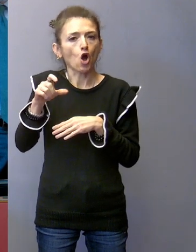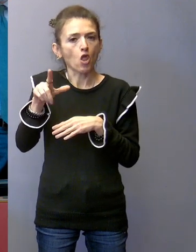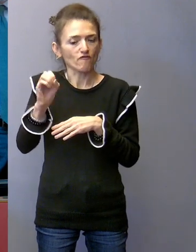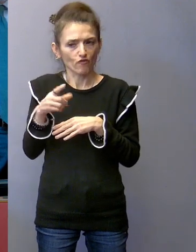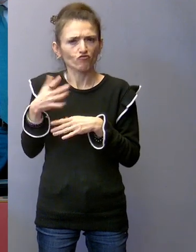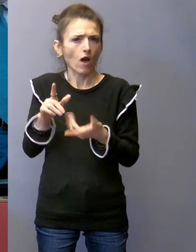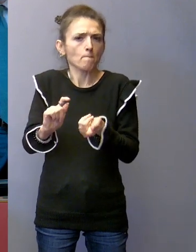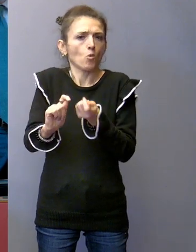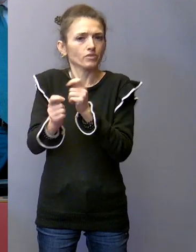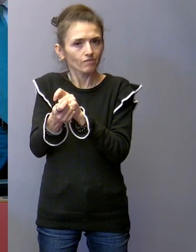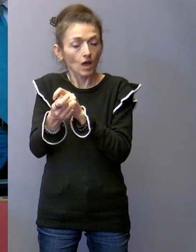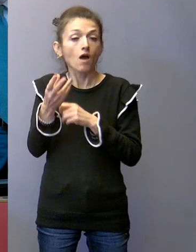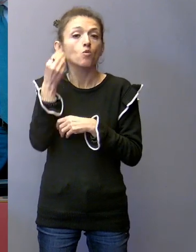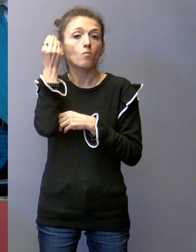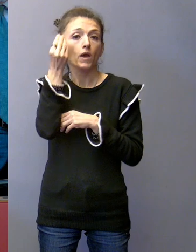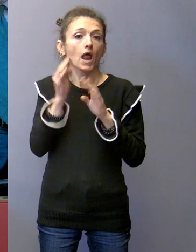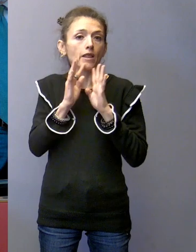e con parere favorevole